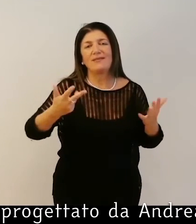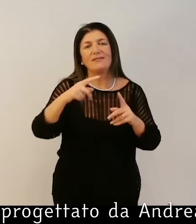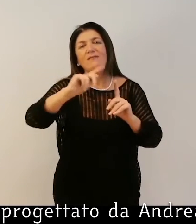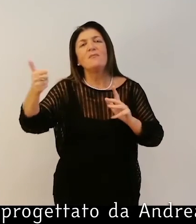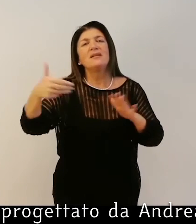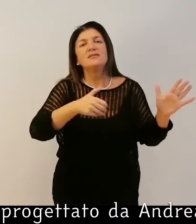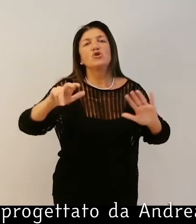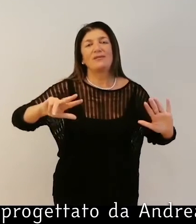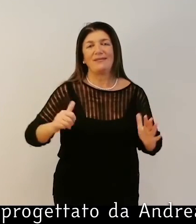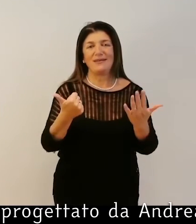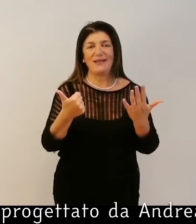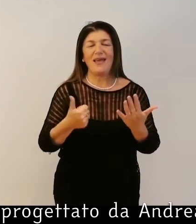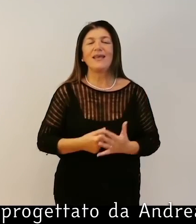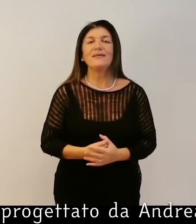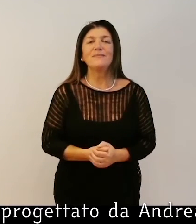1686.